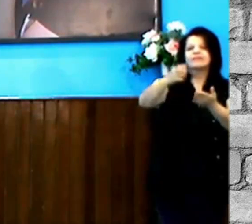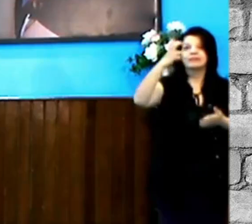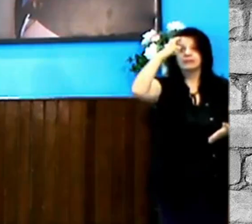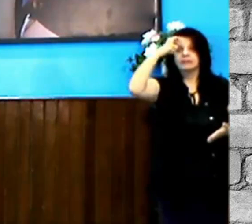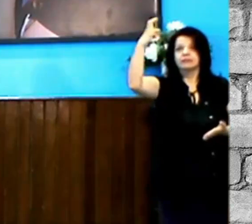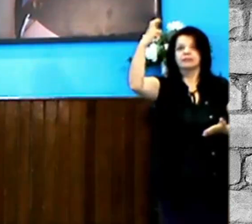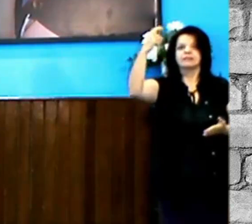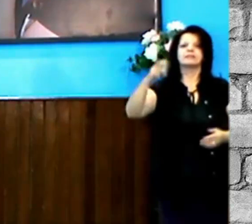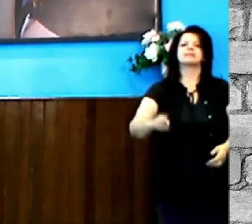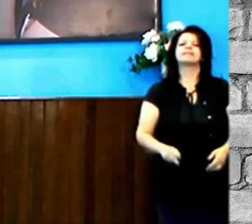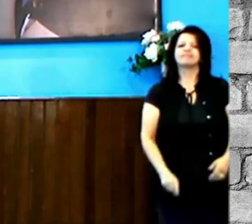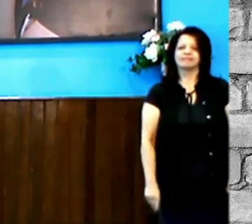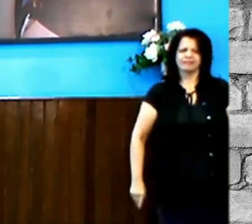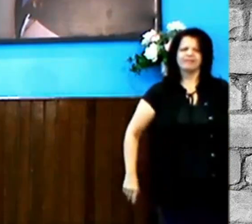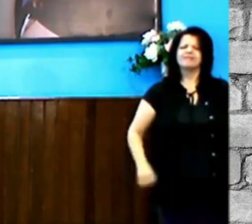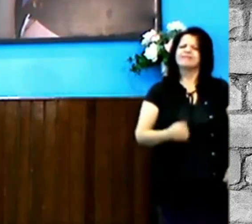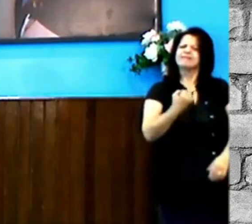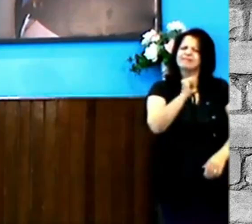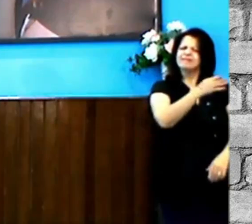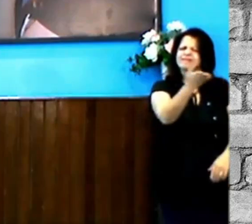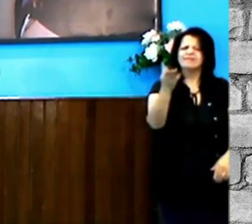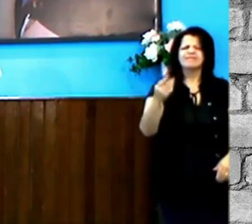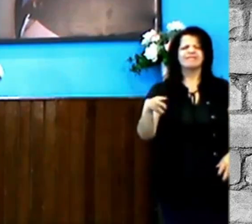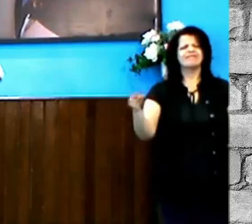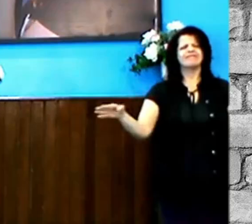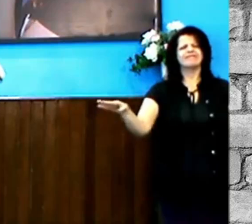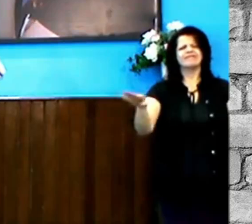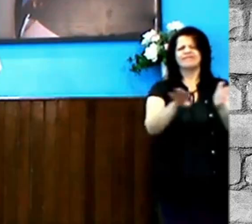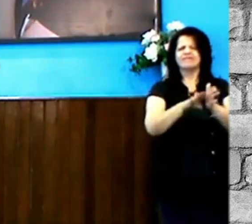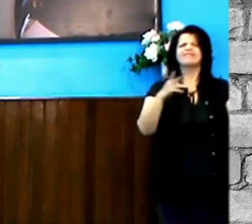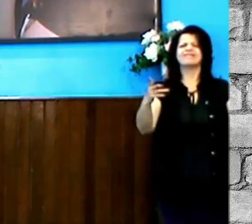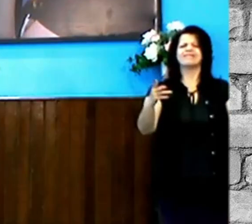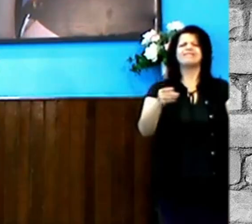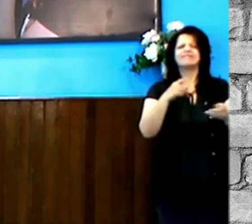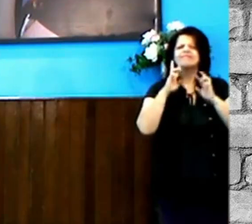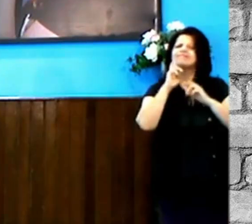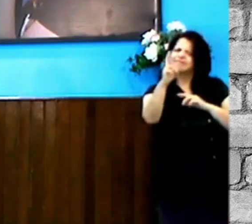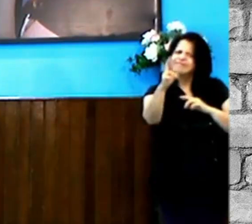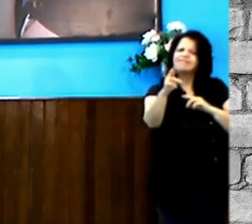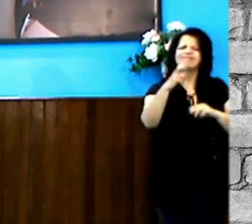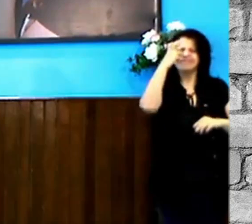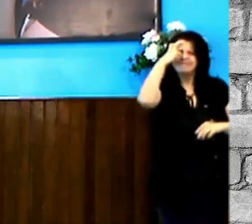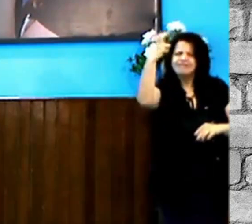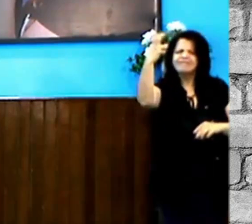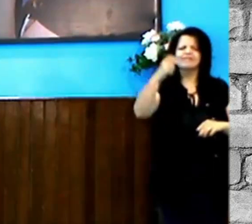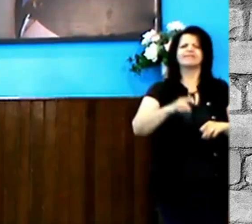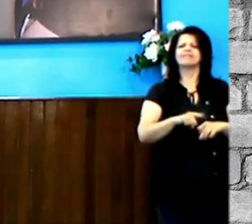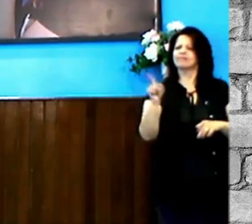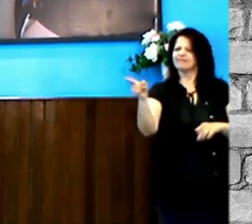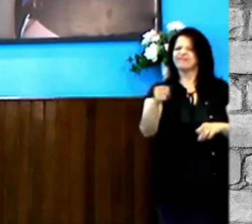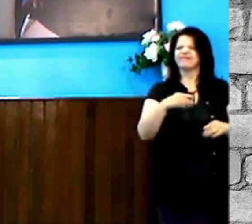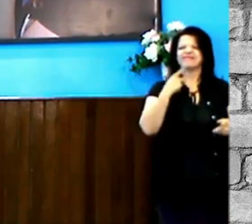da sabedoria, né? Se os irmãos estivessem aqui hoje, com certeza eles iriam dizer da sabedoria e completar a frase. Os que estão aqui